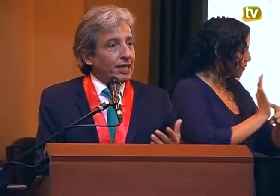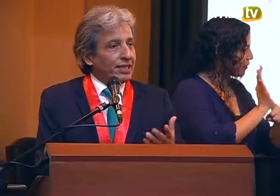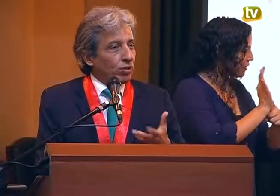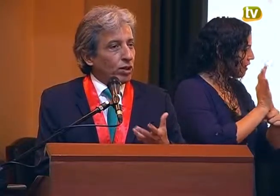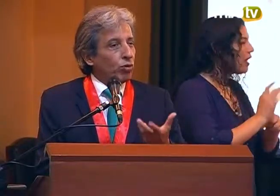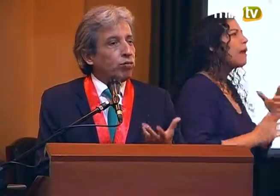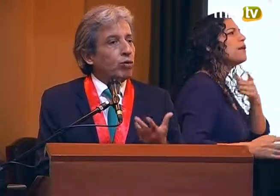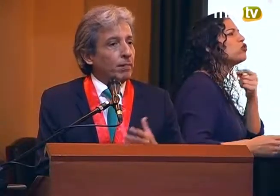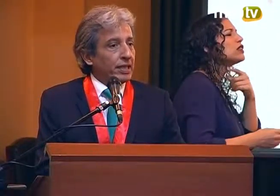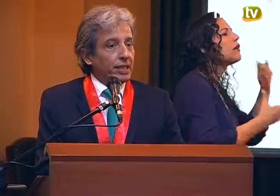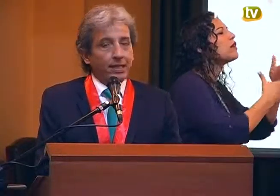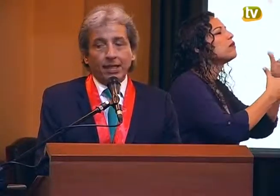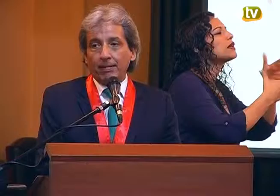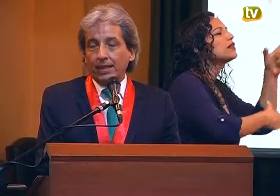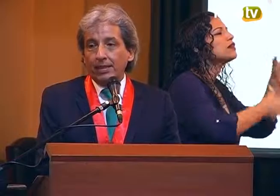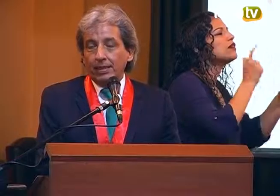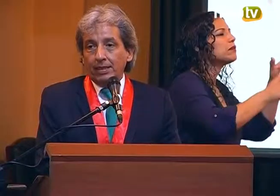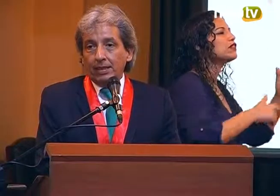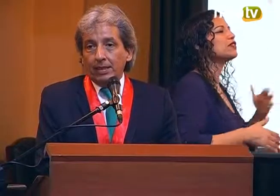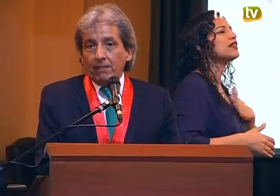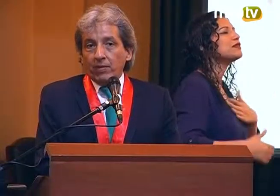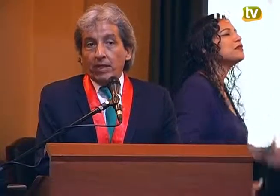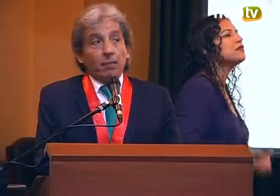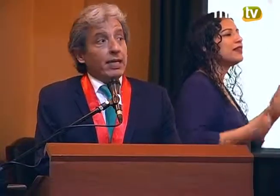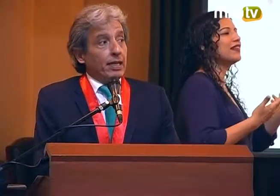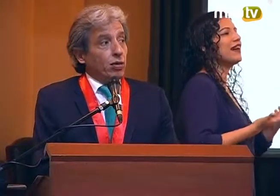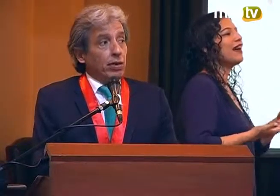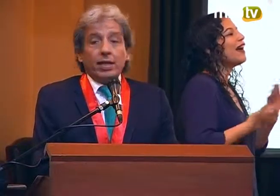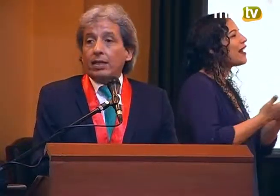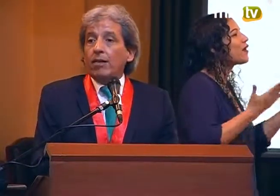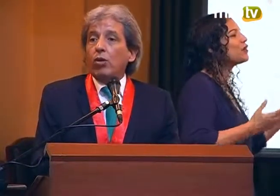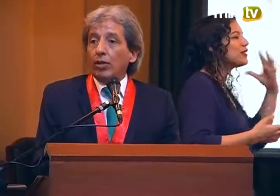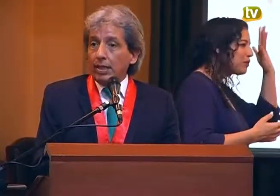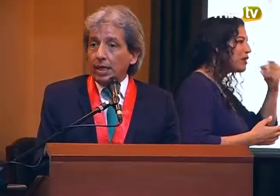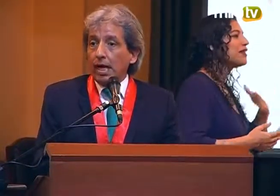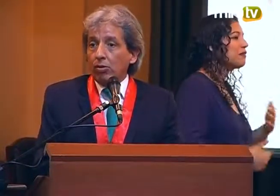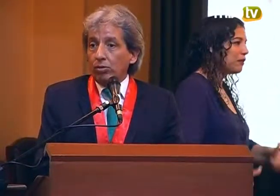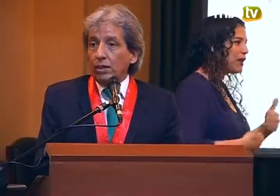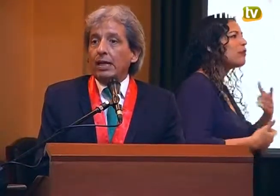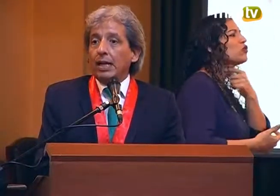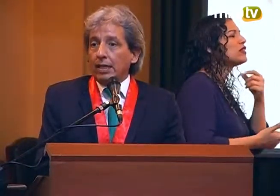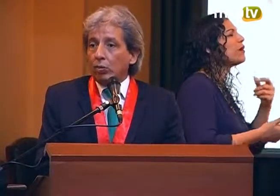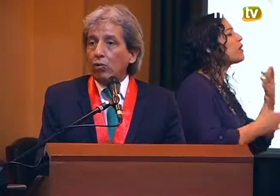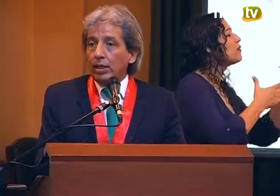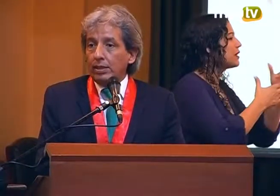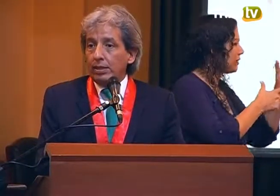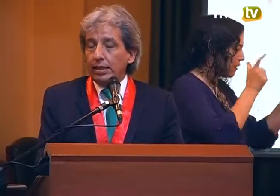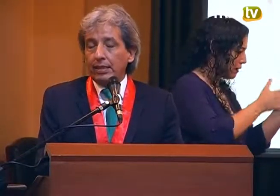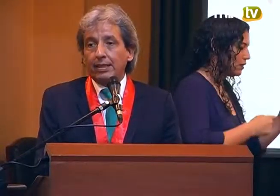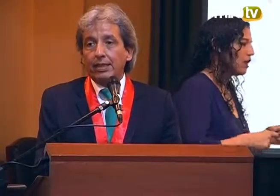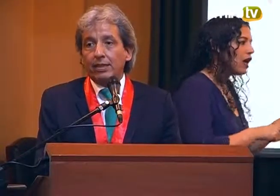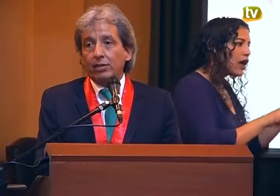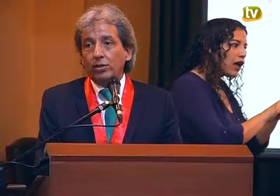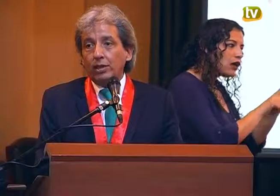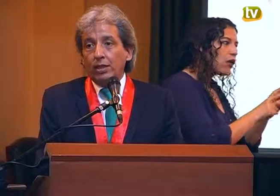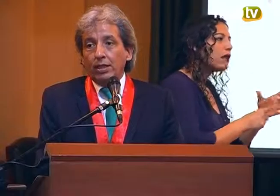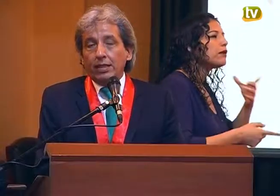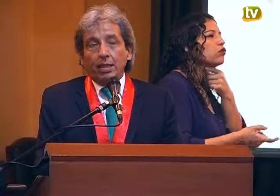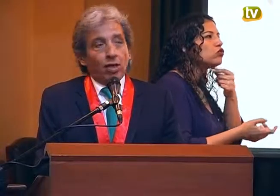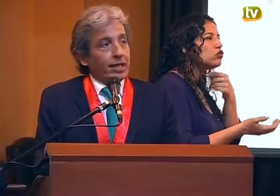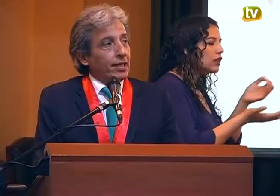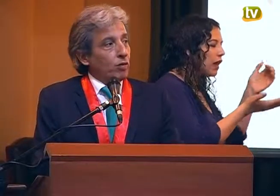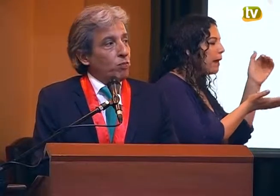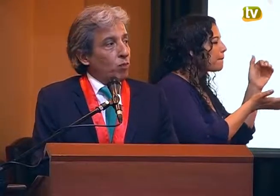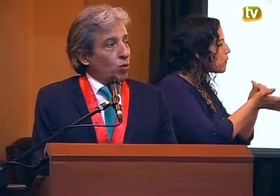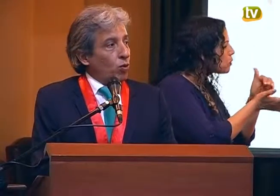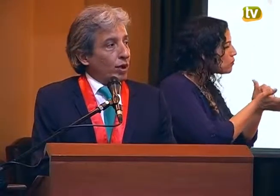de contar, y creo que eso es fundamental en la vida. También creo en el trabajo dedicado, en la lectura, y en ese sentido